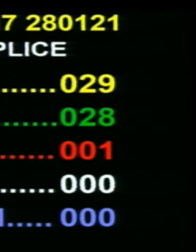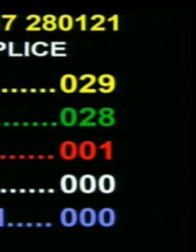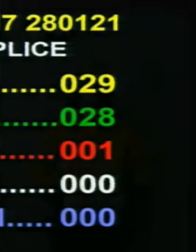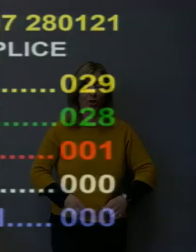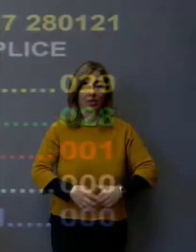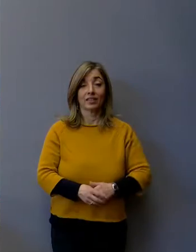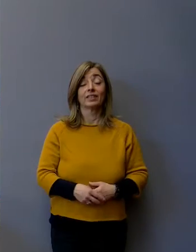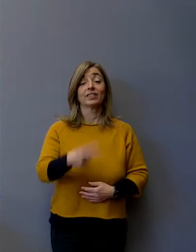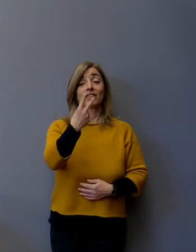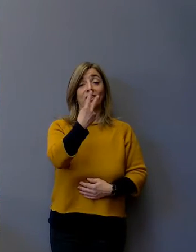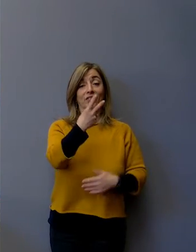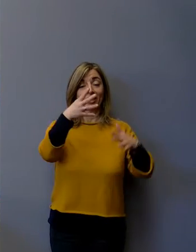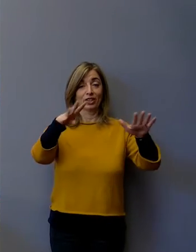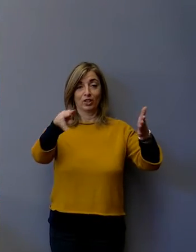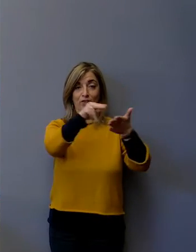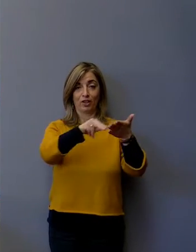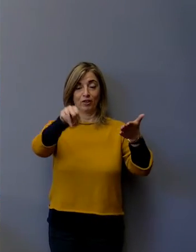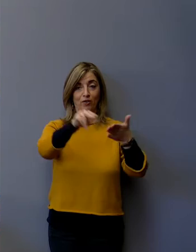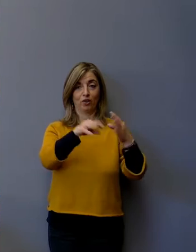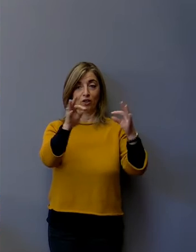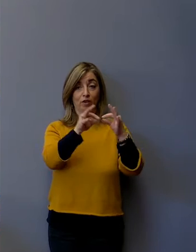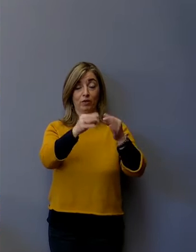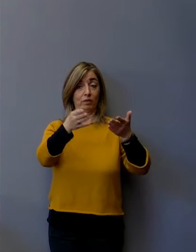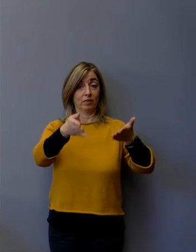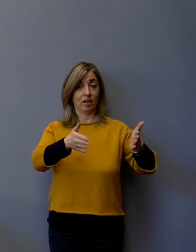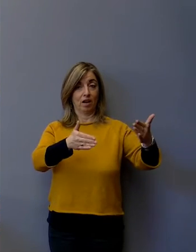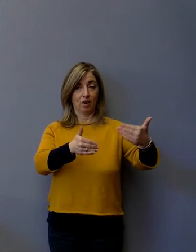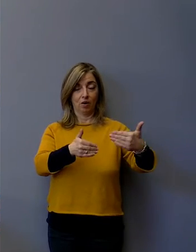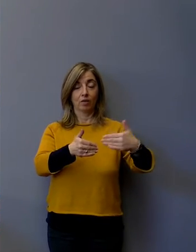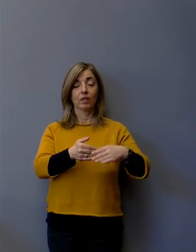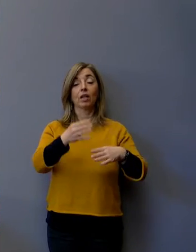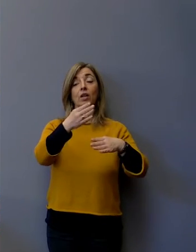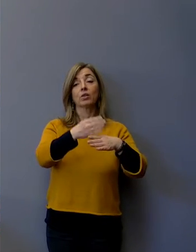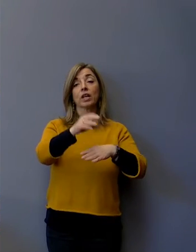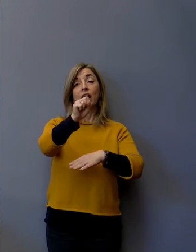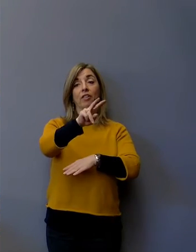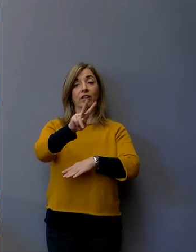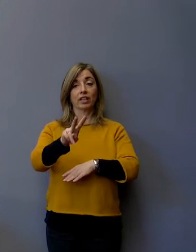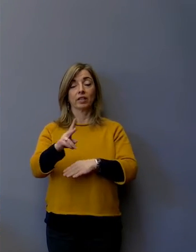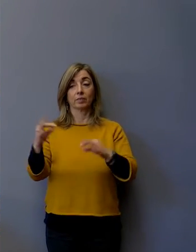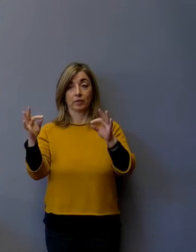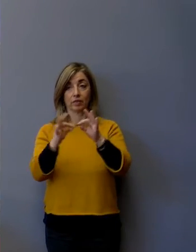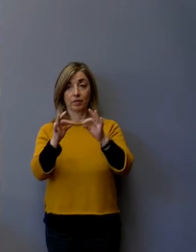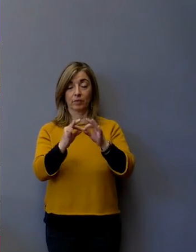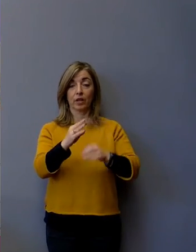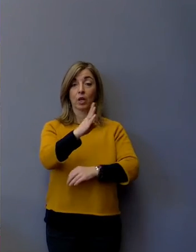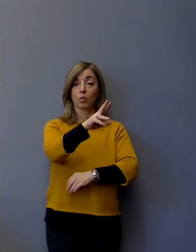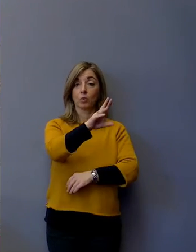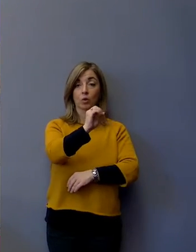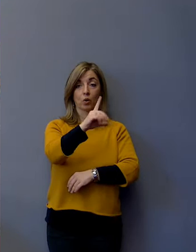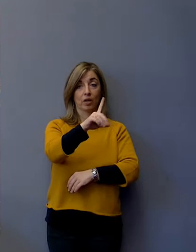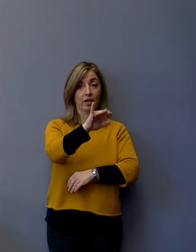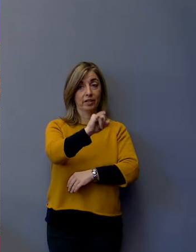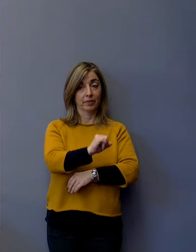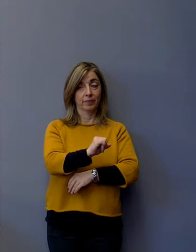29 voti favorevoli in aula consigliere avvenente la consigliera bruccoleri